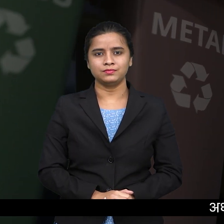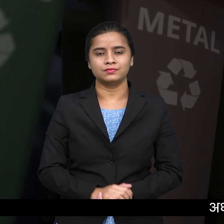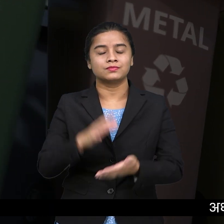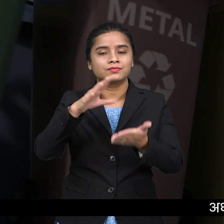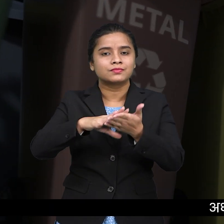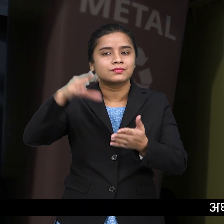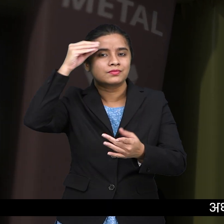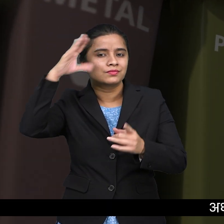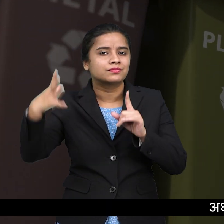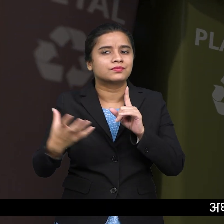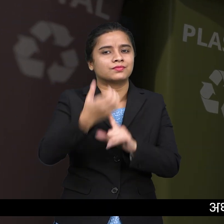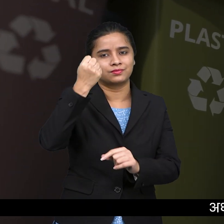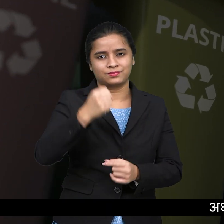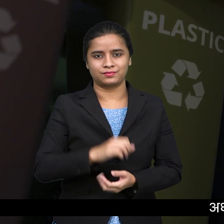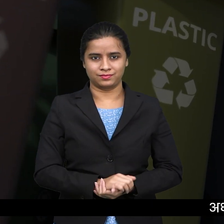अध्ययन निष्पत्ती